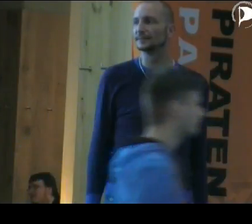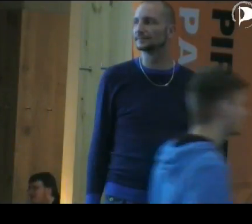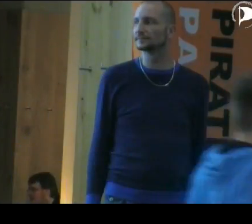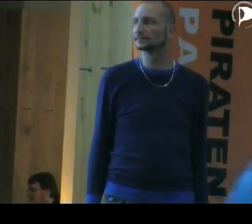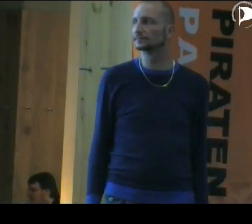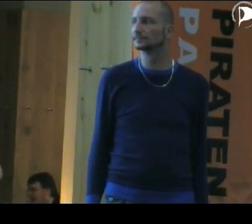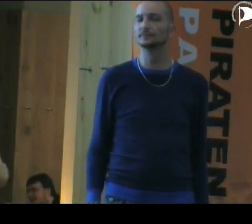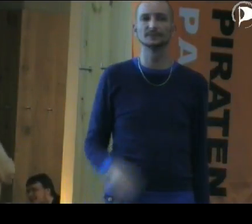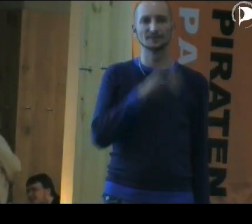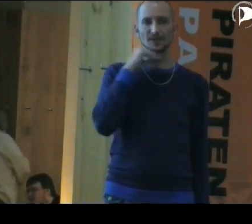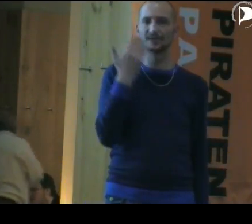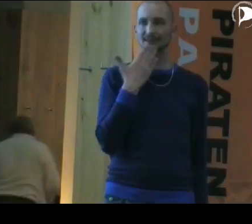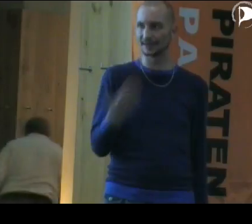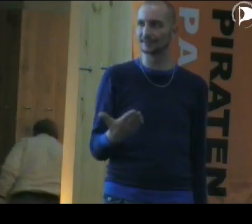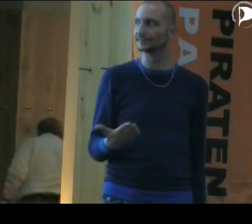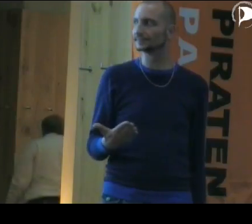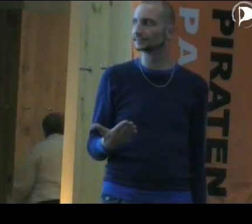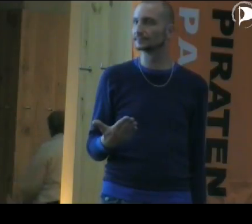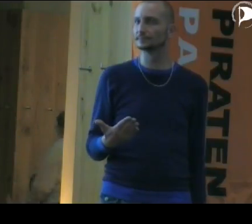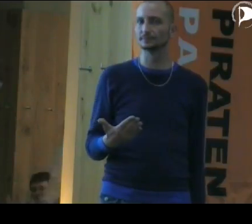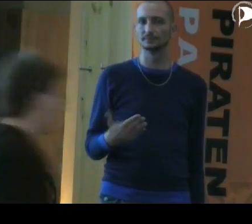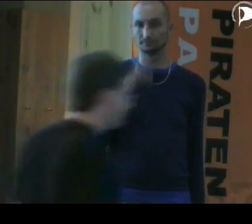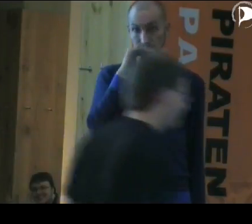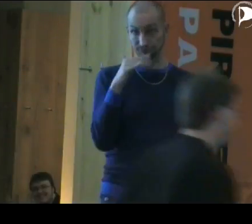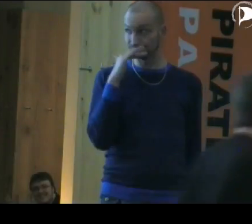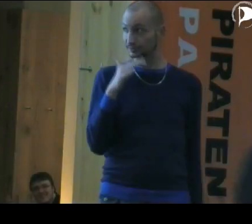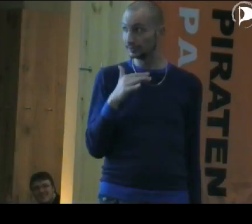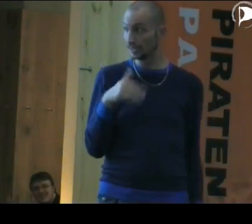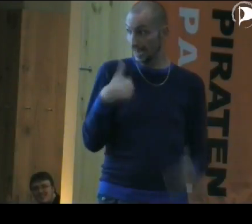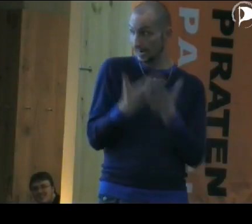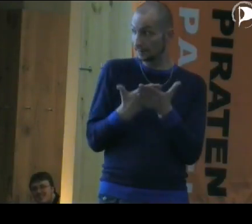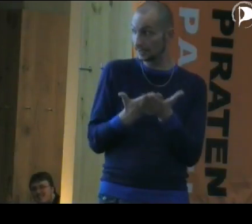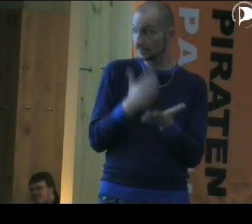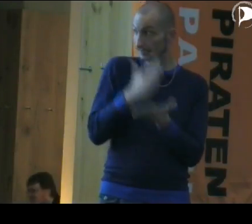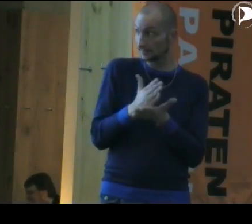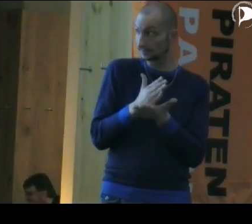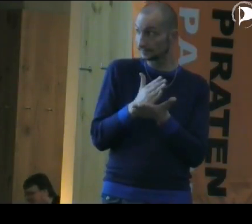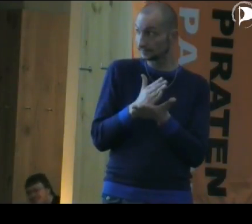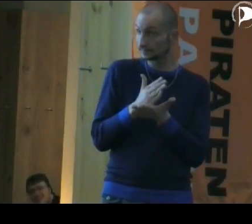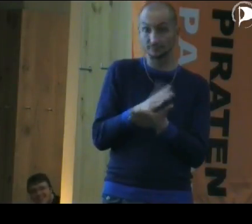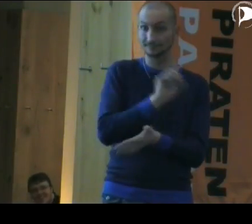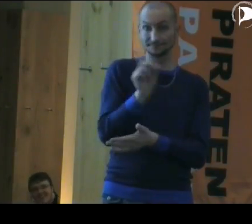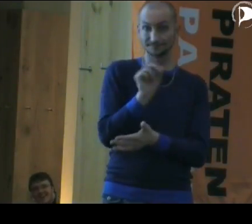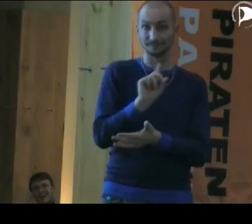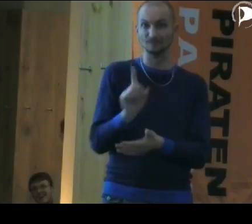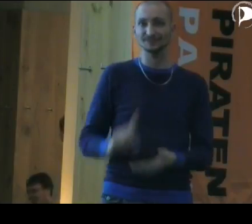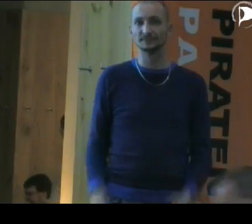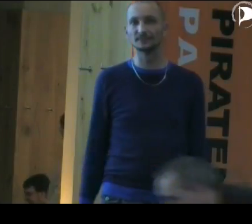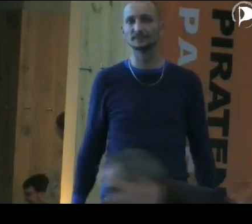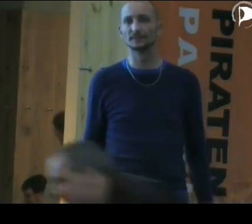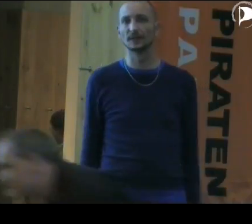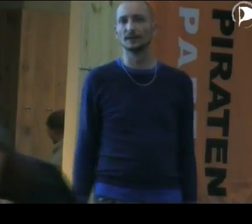vielen dank für den beitrag wir haben aber wir haben noch kein ergebnis